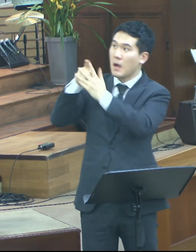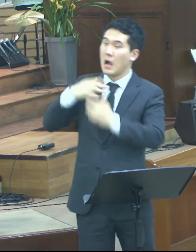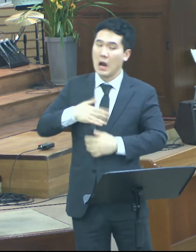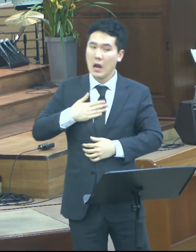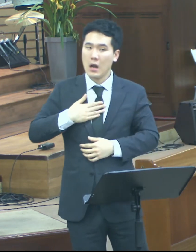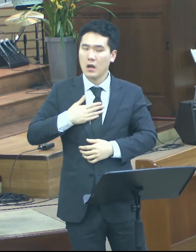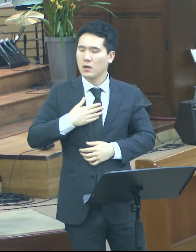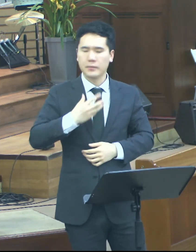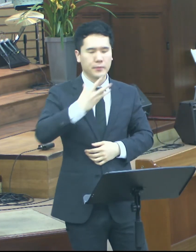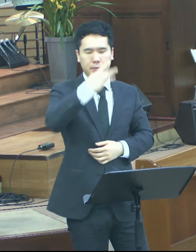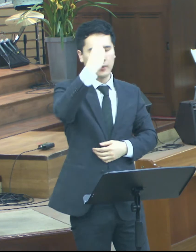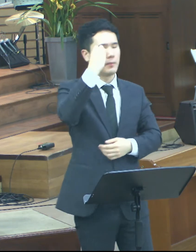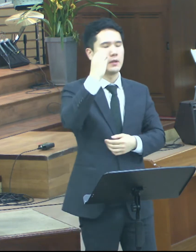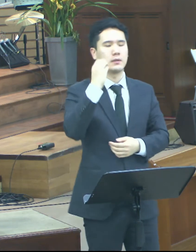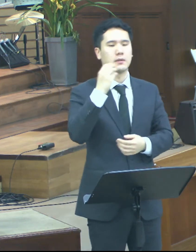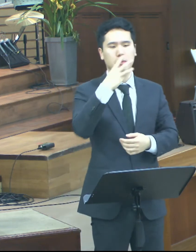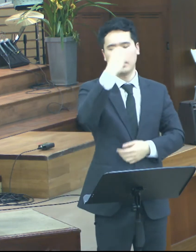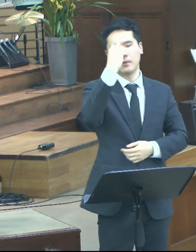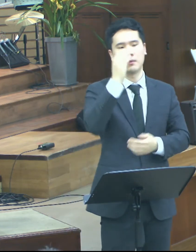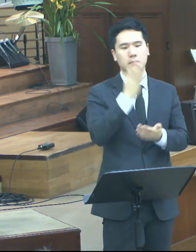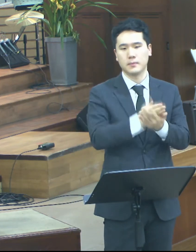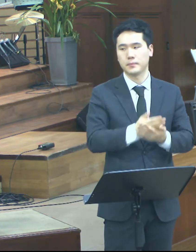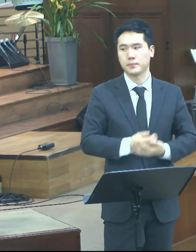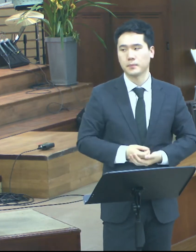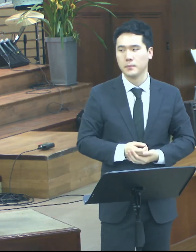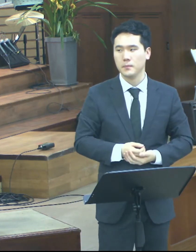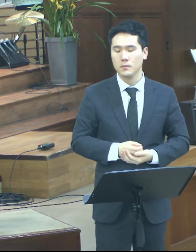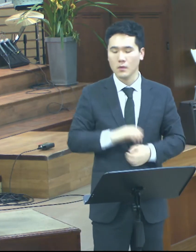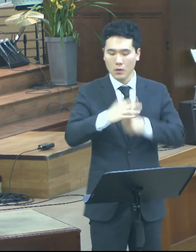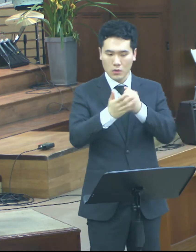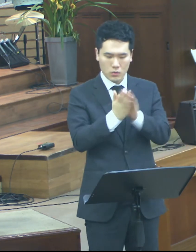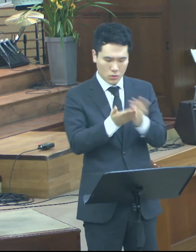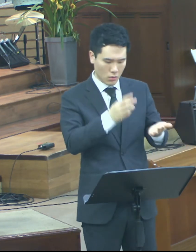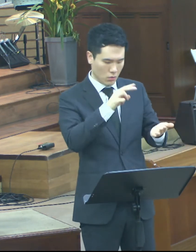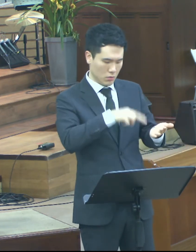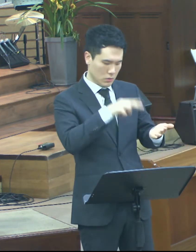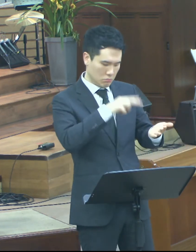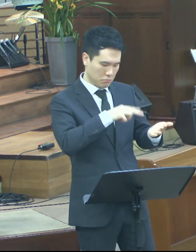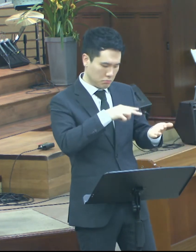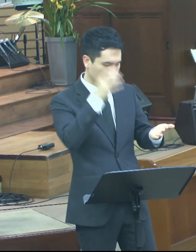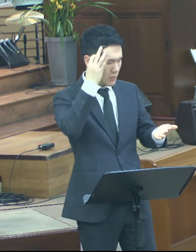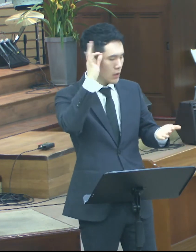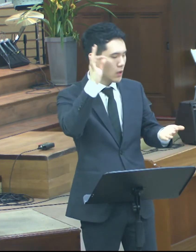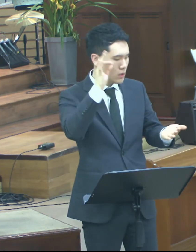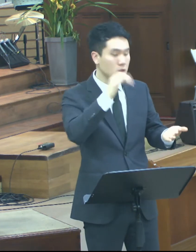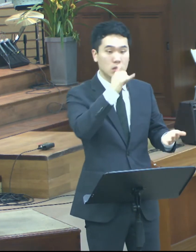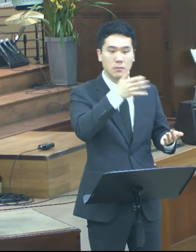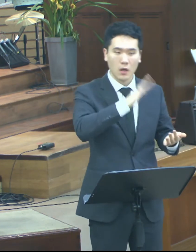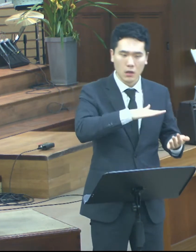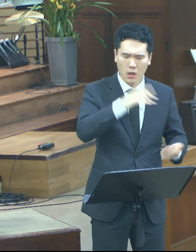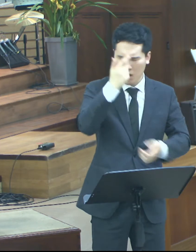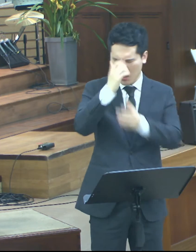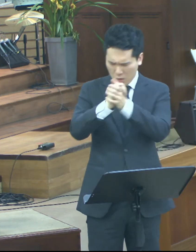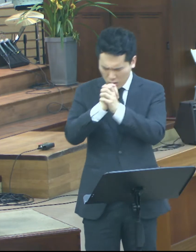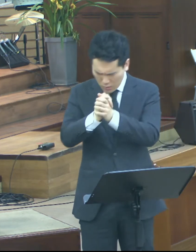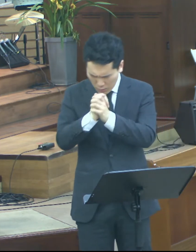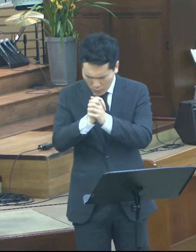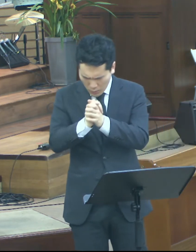바랍니다. 성경을 통해서도 알지만요, 기도 응답이 오면요, 하나님 이런 분이시구나, 더